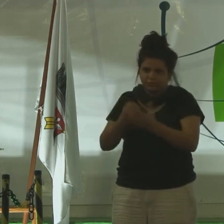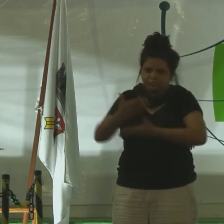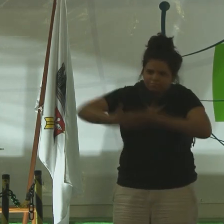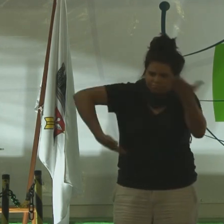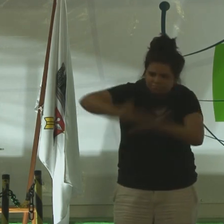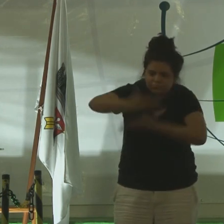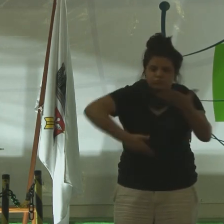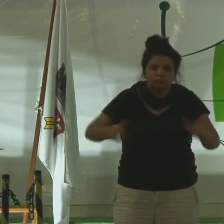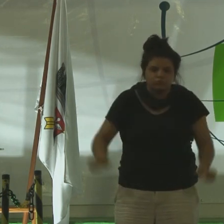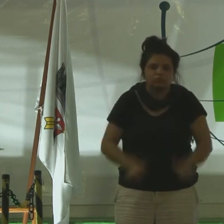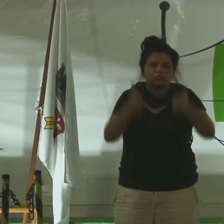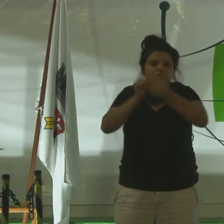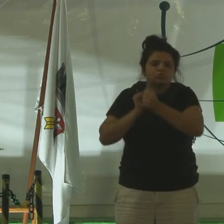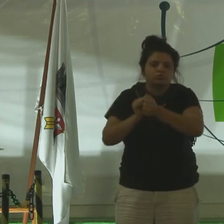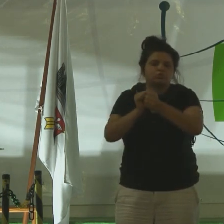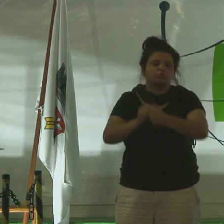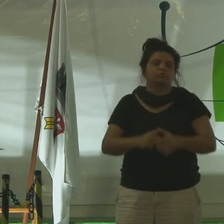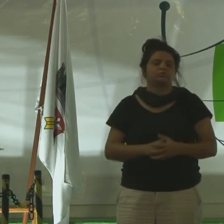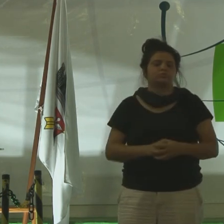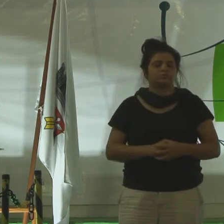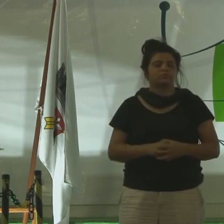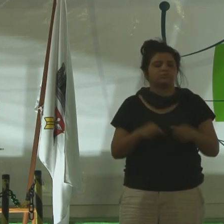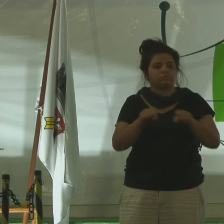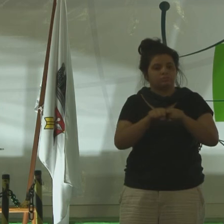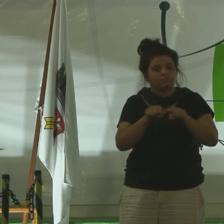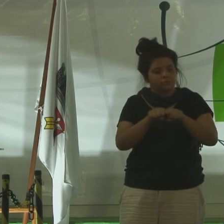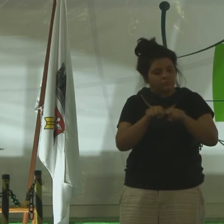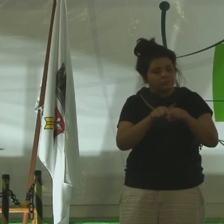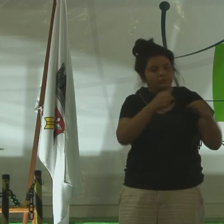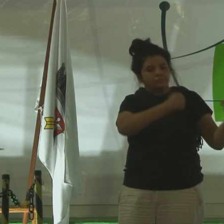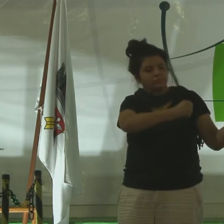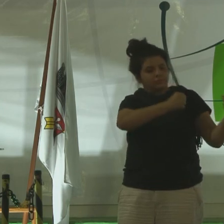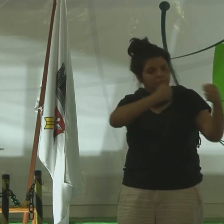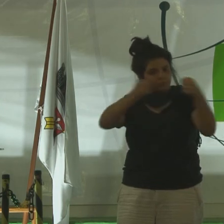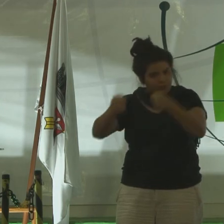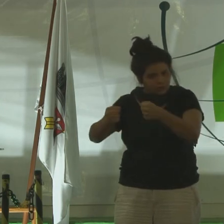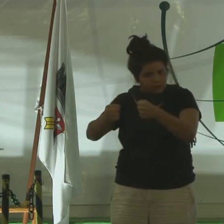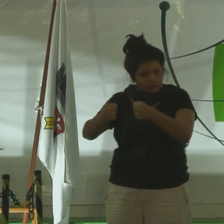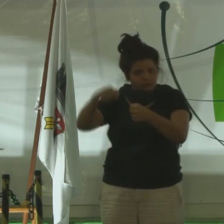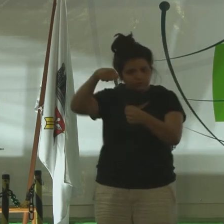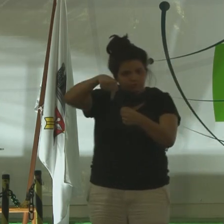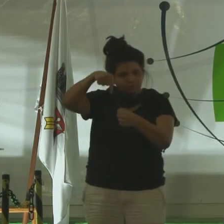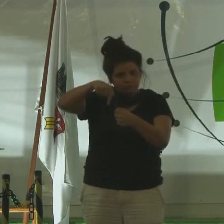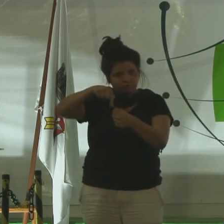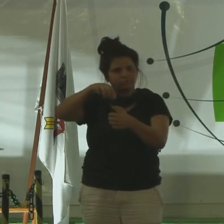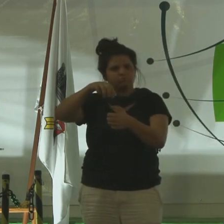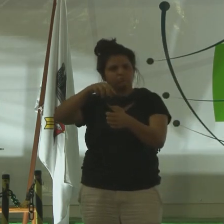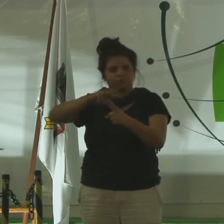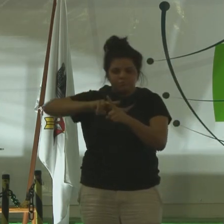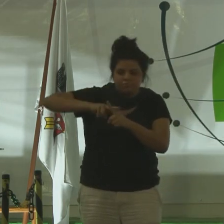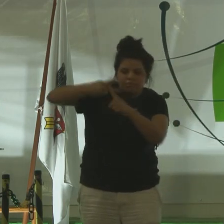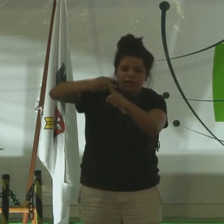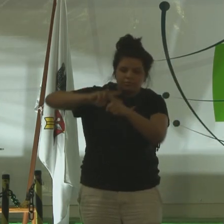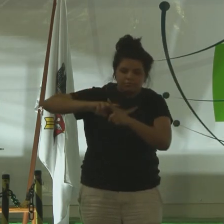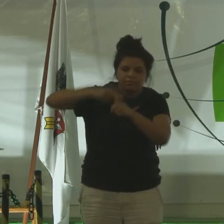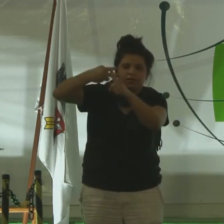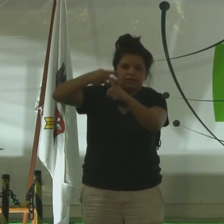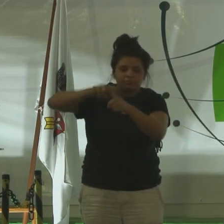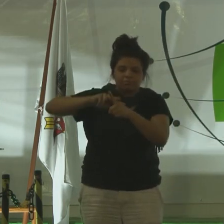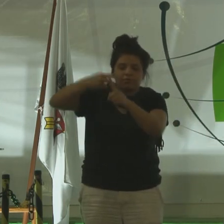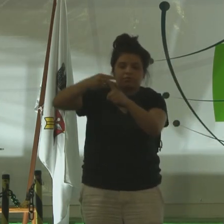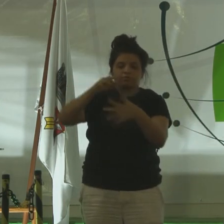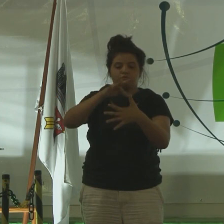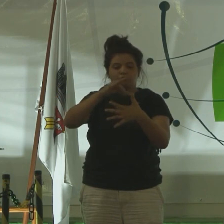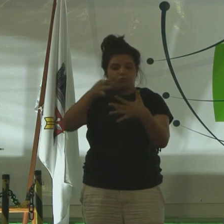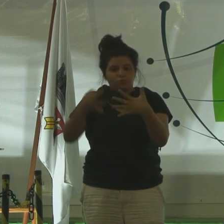E, como eu já disse, a potencialização do Fórum dos NAPMs, né? A gente diz que o